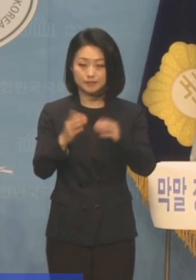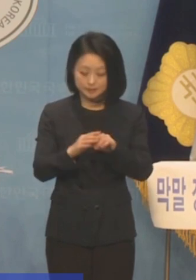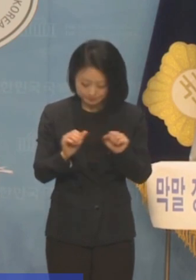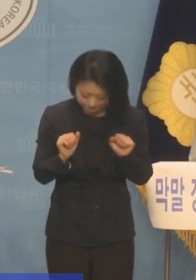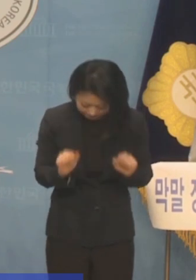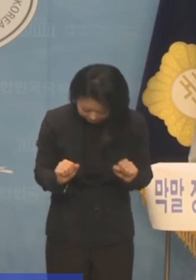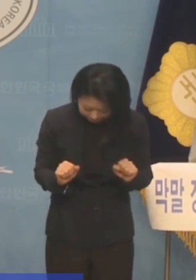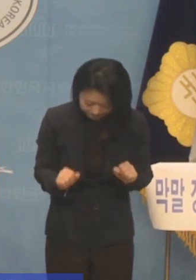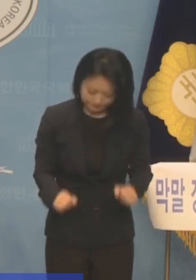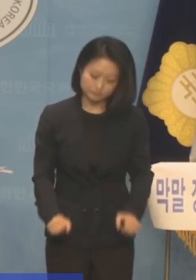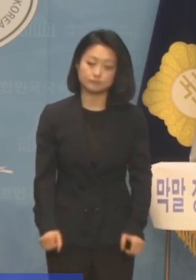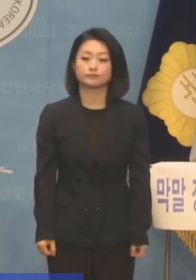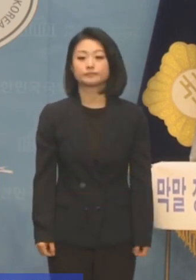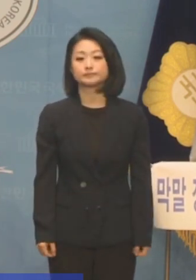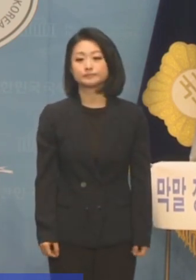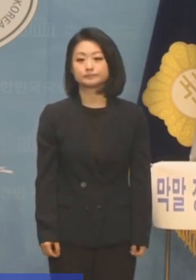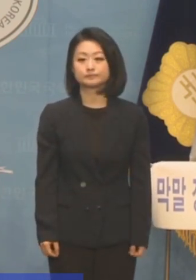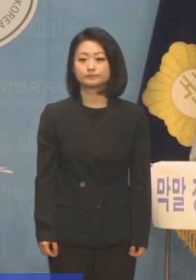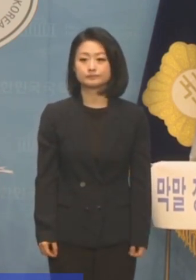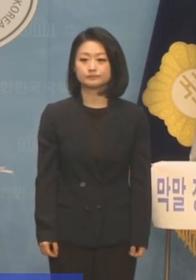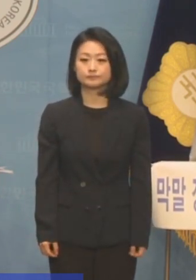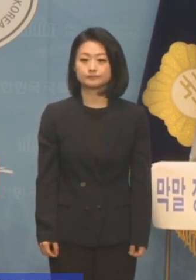감사합니다 n